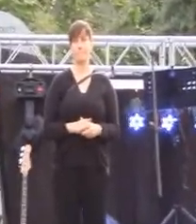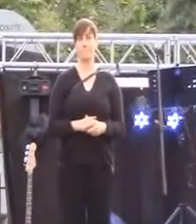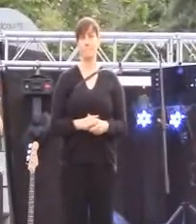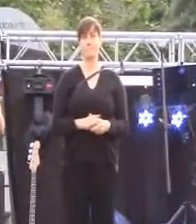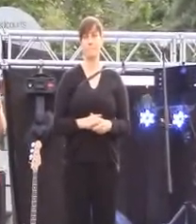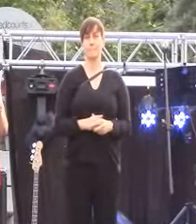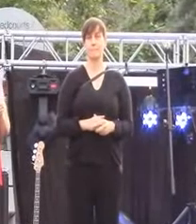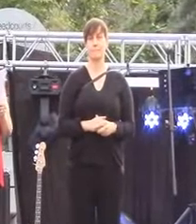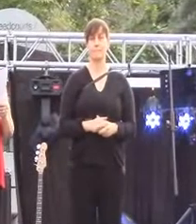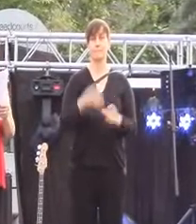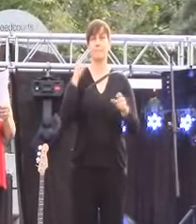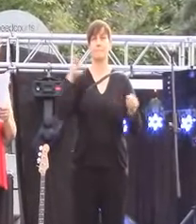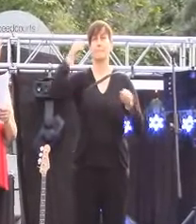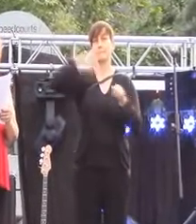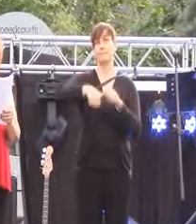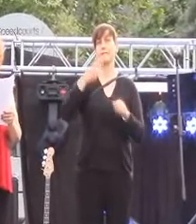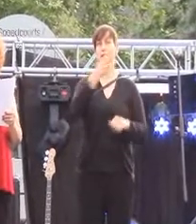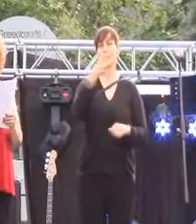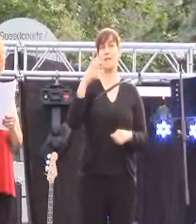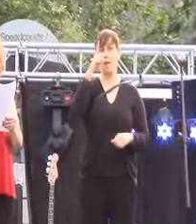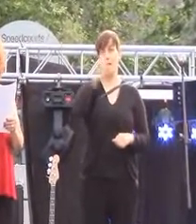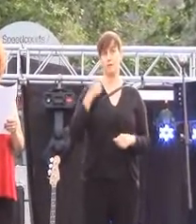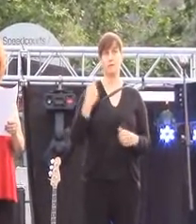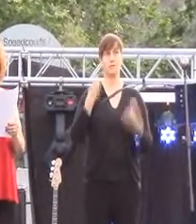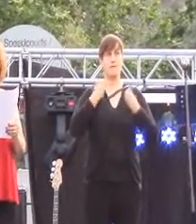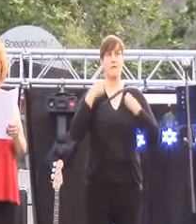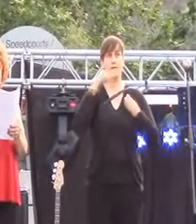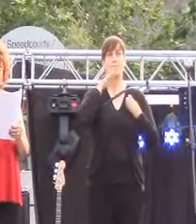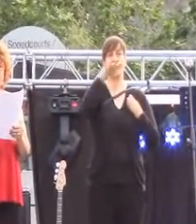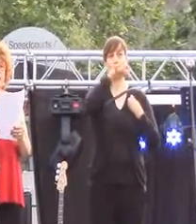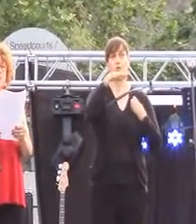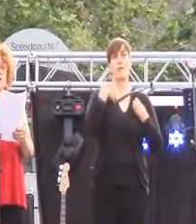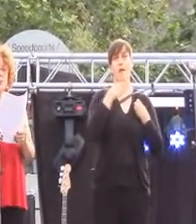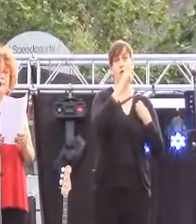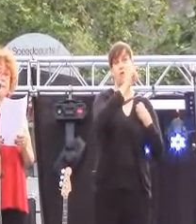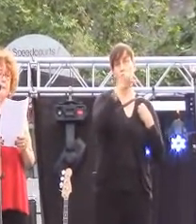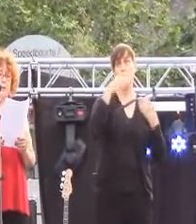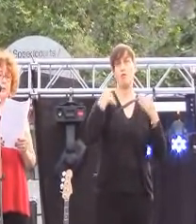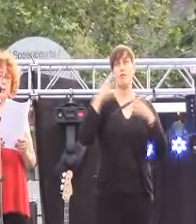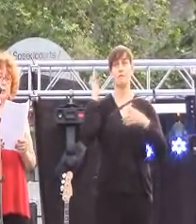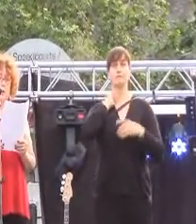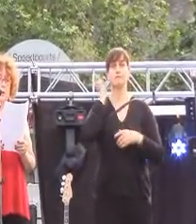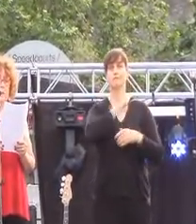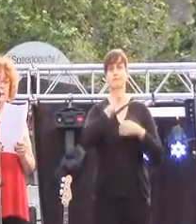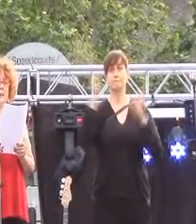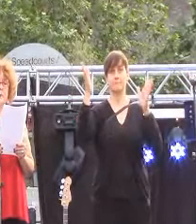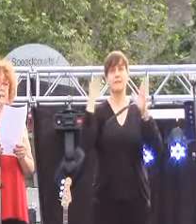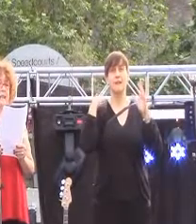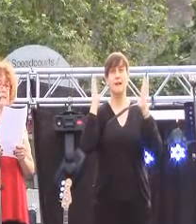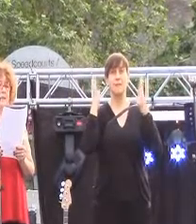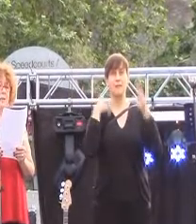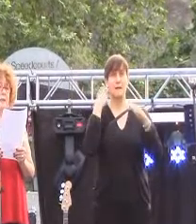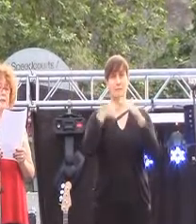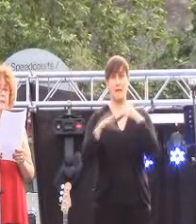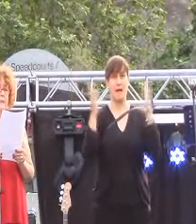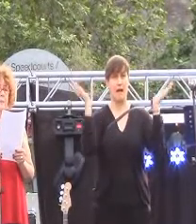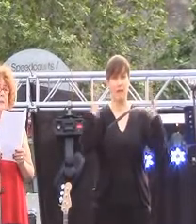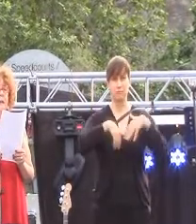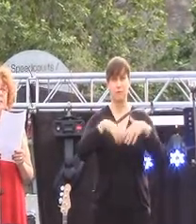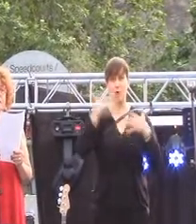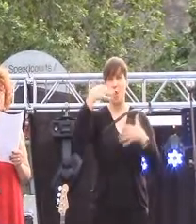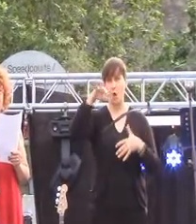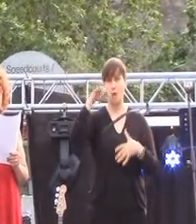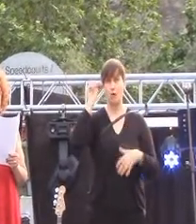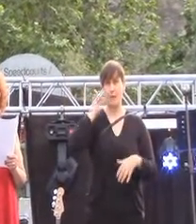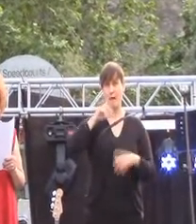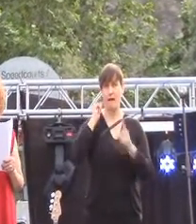Fa 35 anys que visc a la frontera entre el Coll i Penitents. Llavors no hi havia metro. Per desplaçar-se només teníem